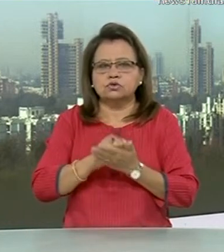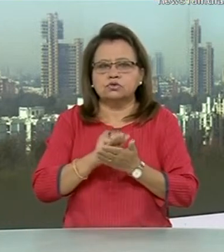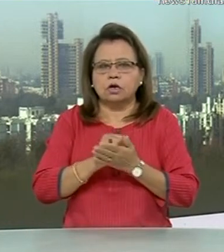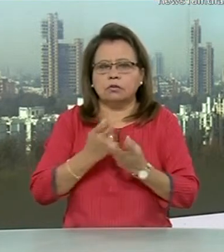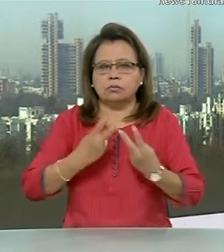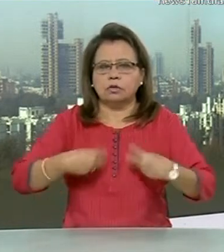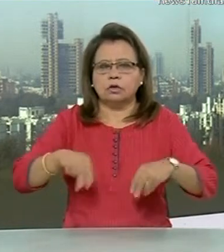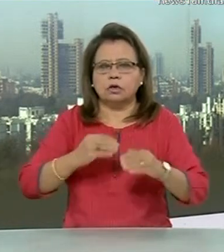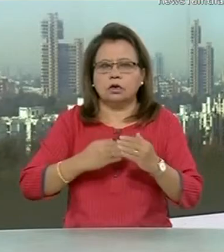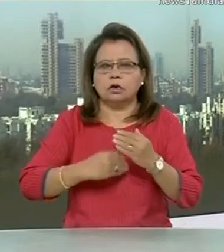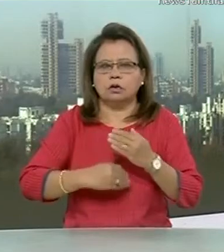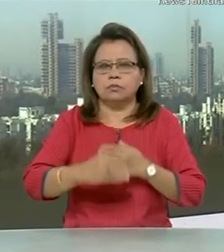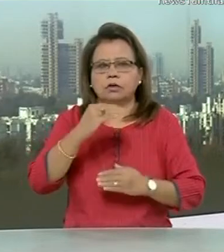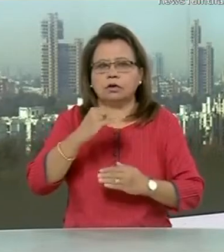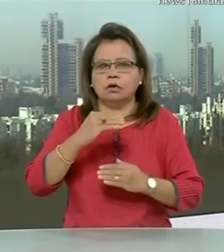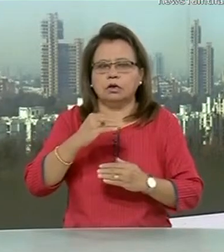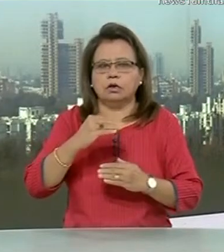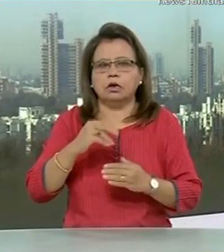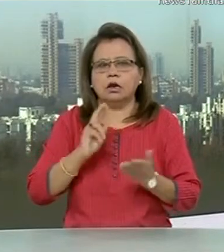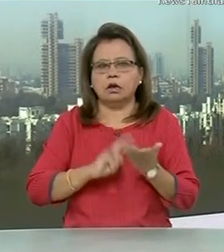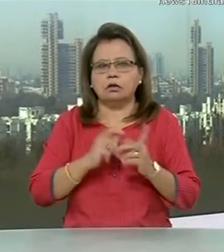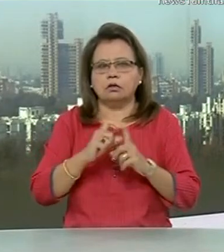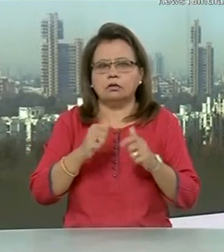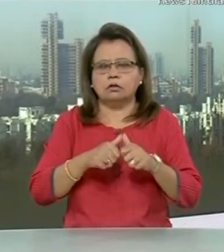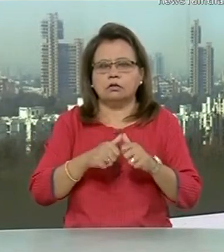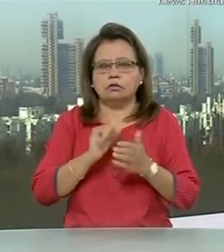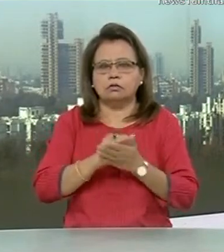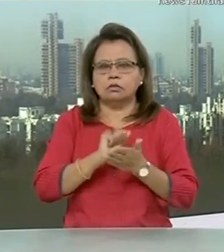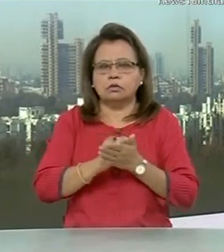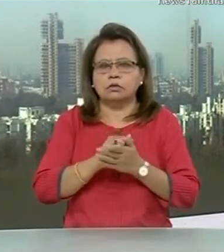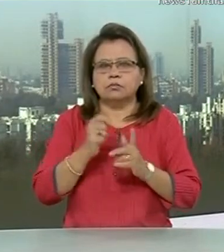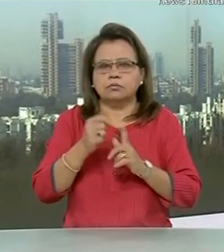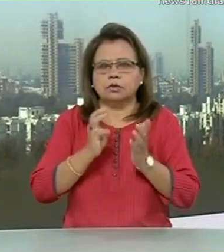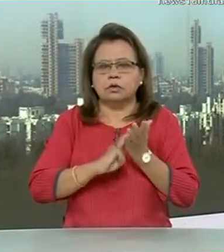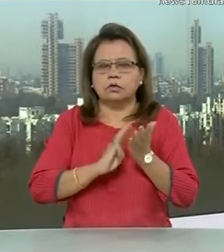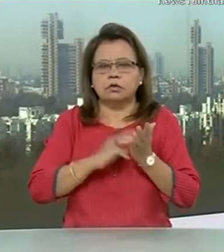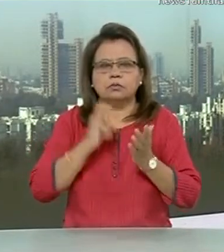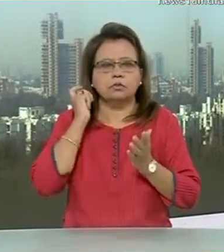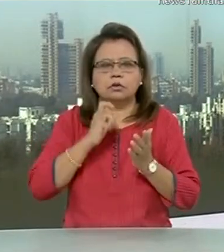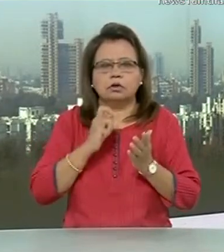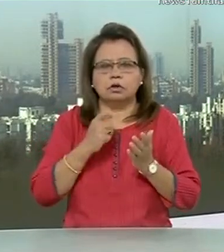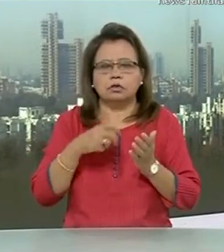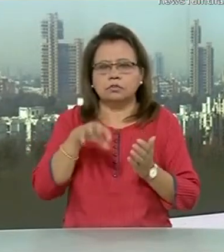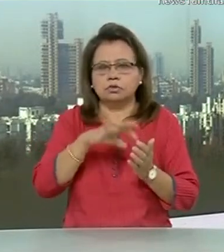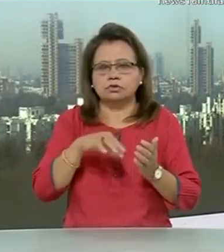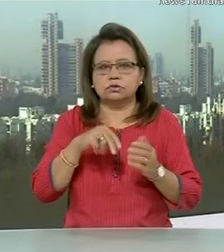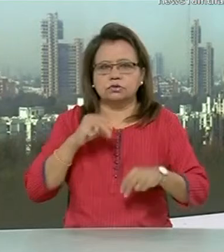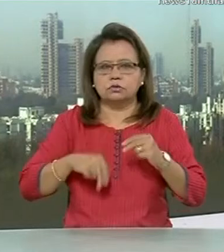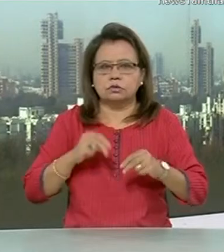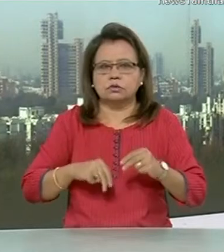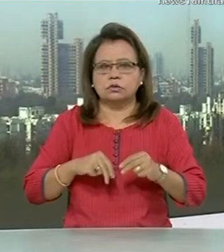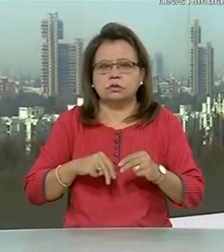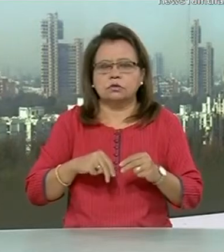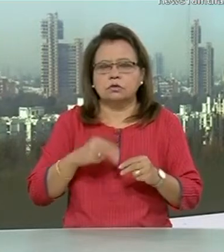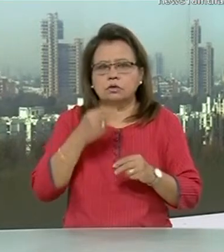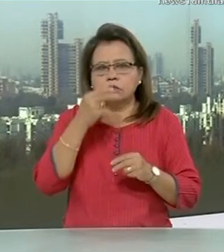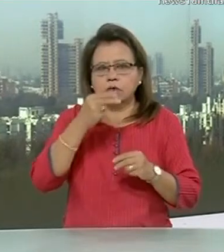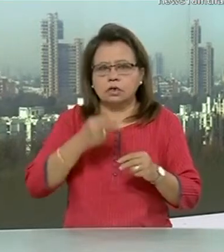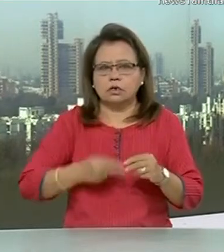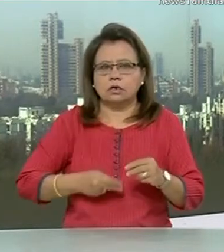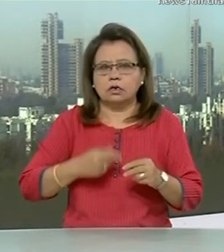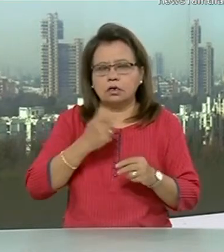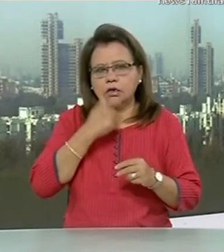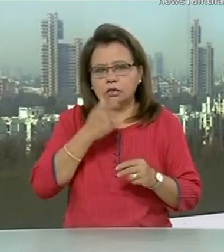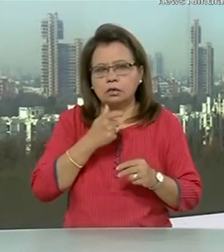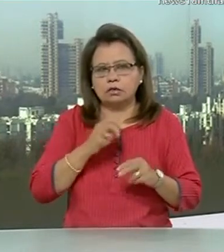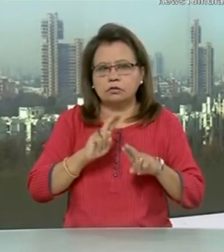की गर्मी भी व्यक्ति के स्टार प्रचारक प्रधानमंत्री नरेंद्र मोदी के राज्य में चुनाव प्रचार की तारीखों का